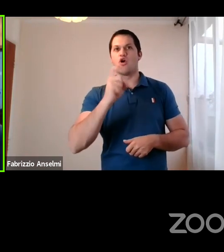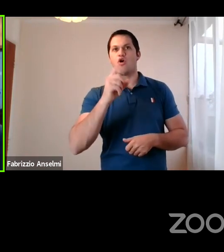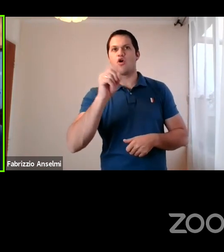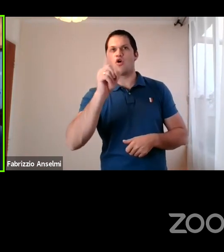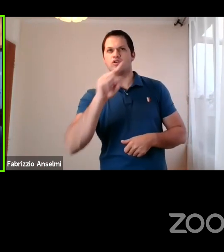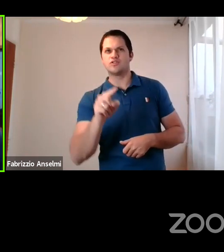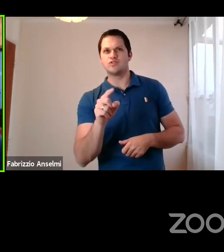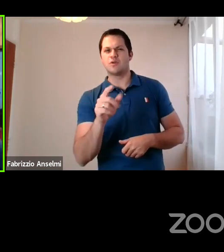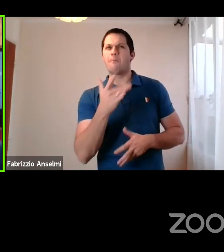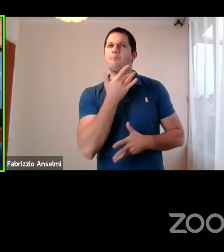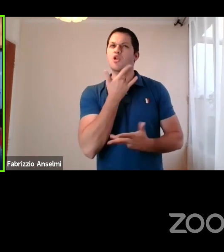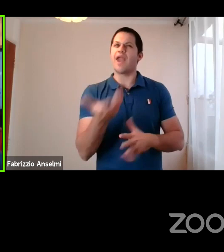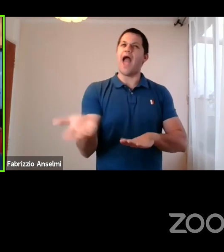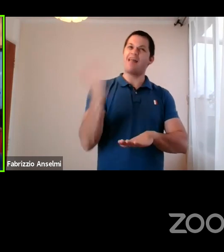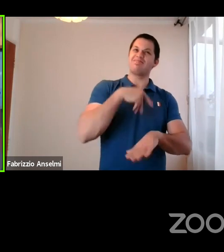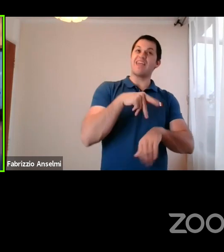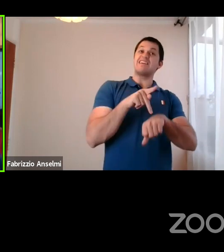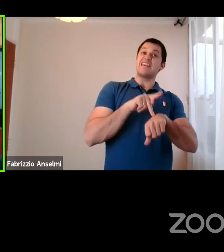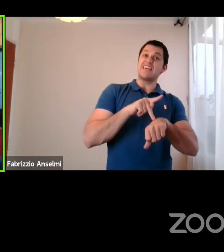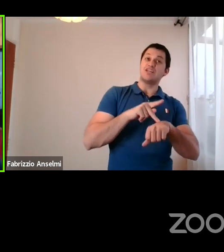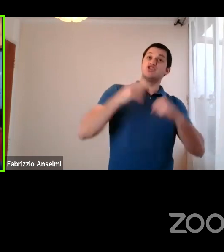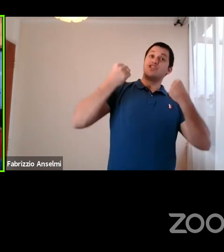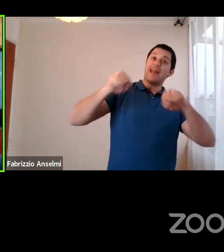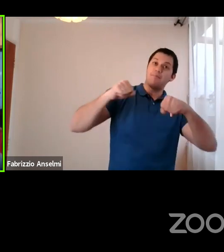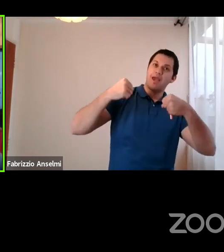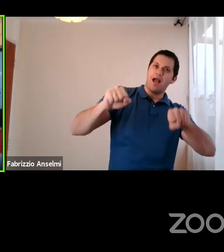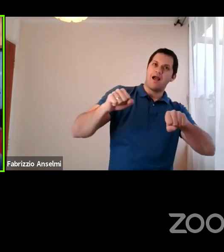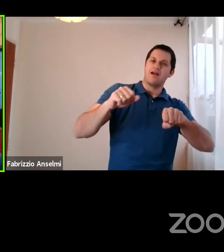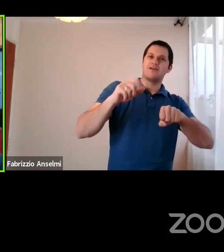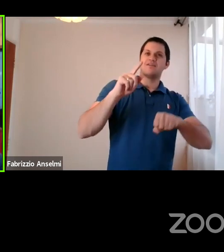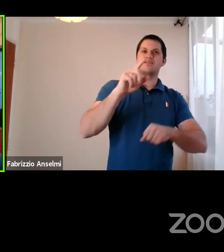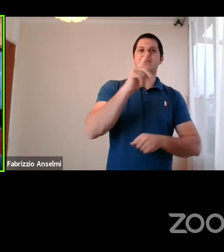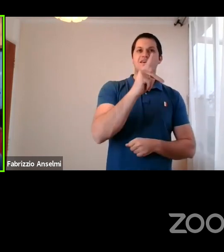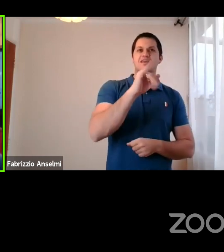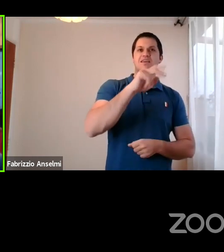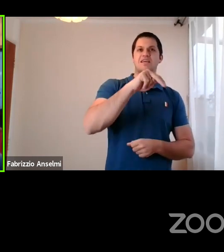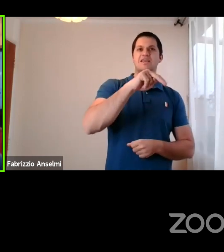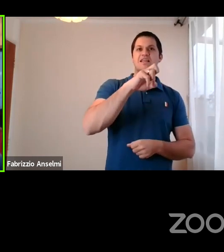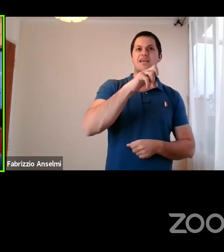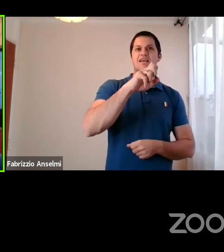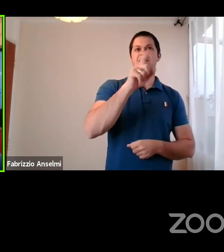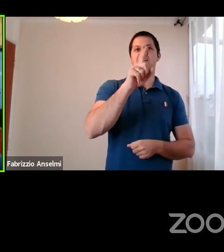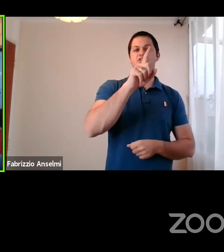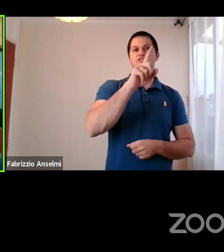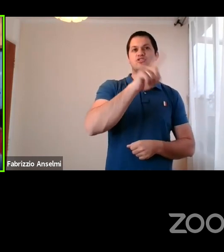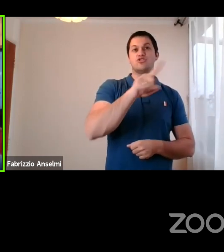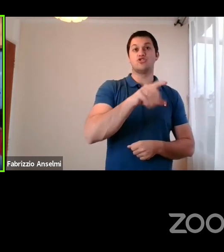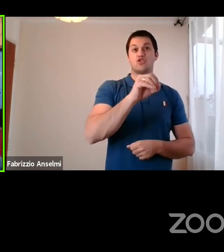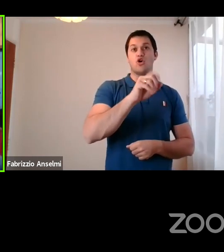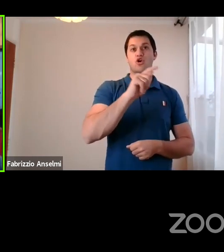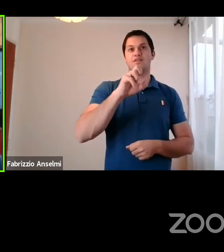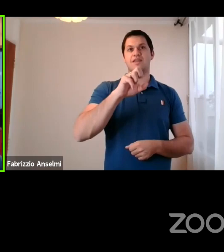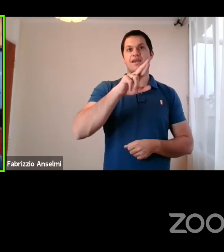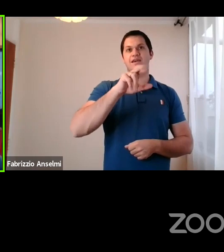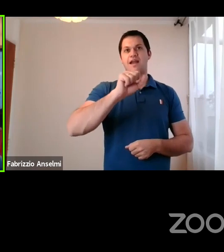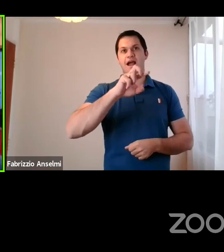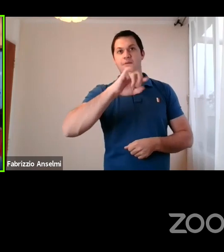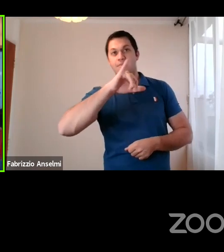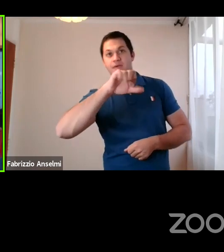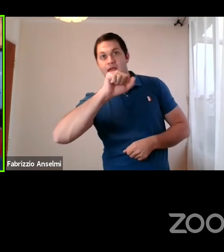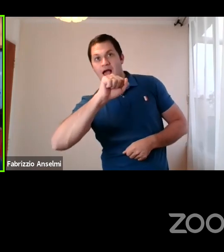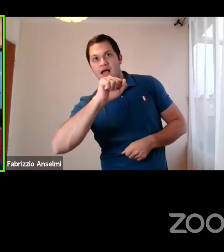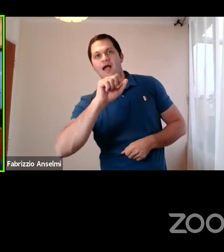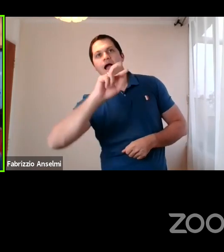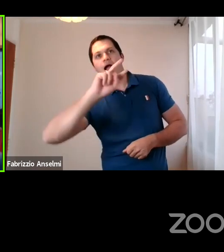¿Ya? Y aquí entran los argentinos. Los argentinos nos llevan varios años de ventaja a nosotros